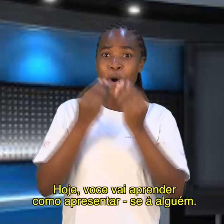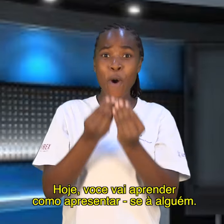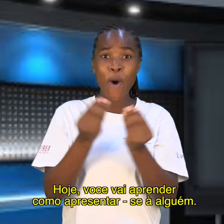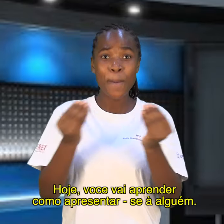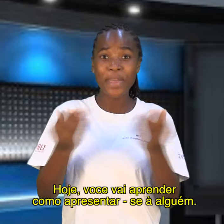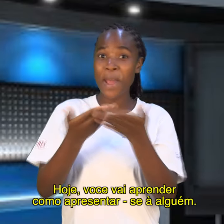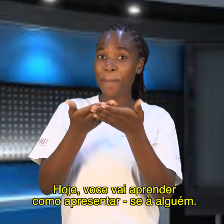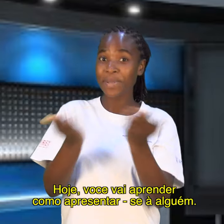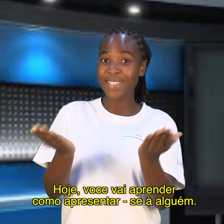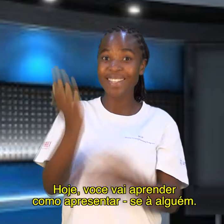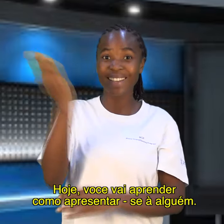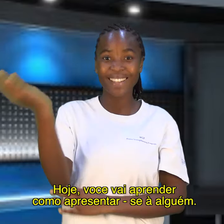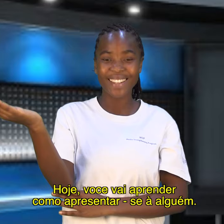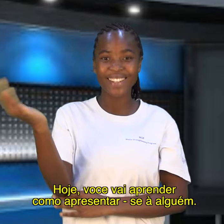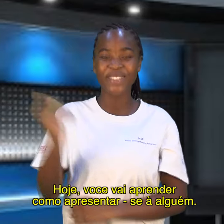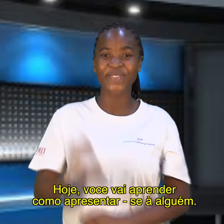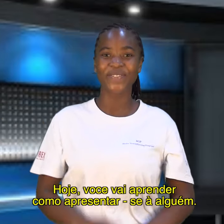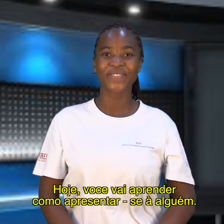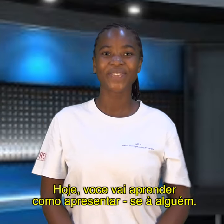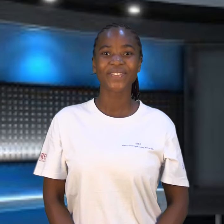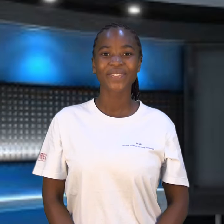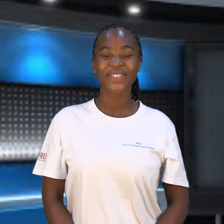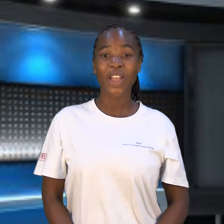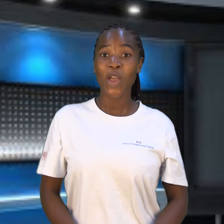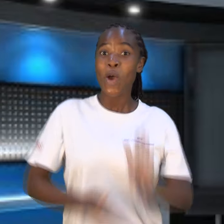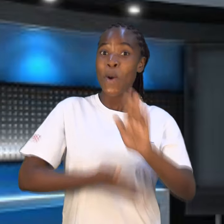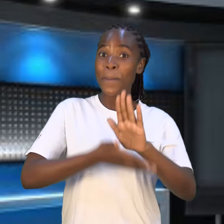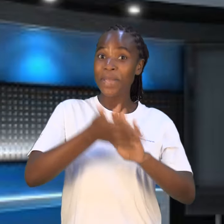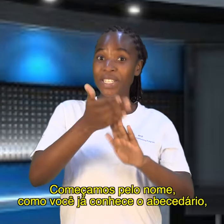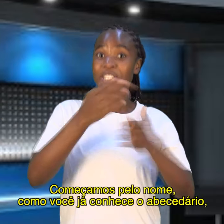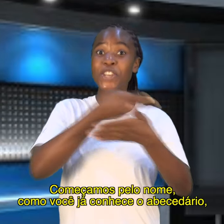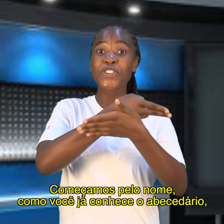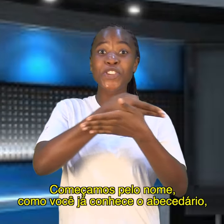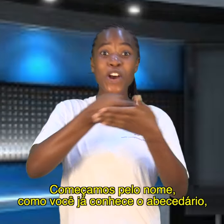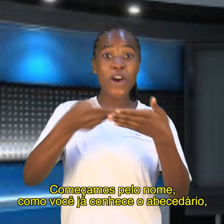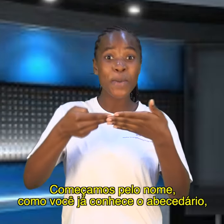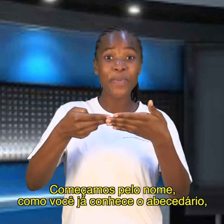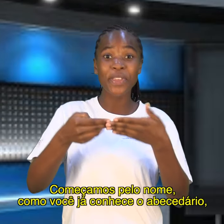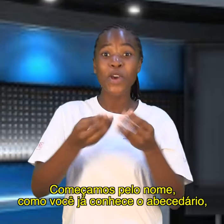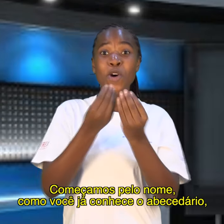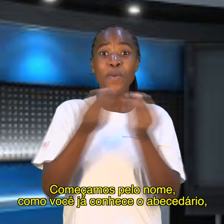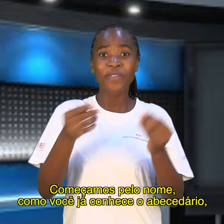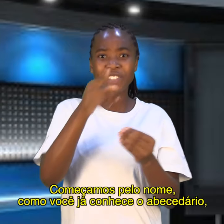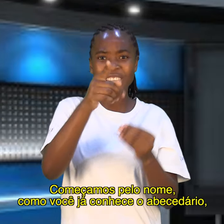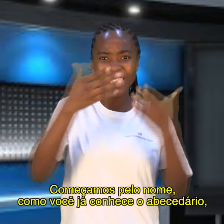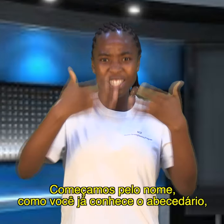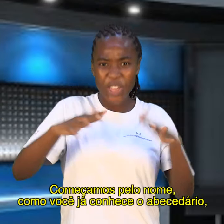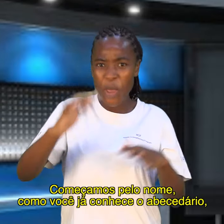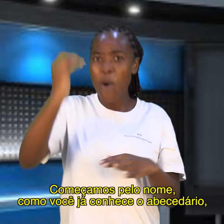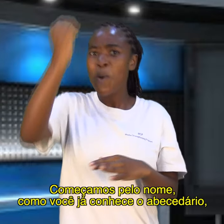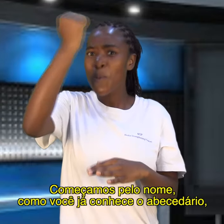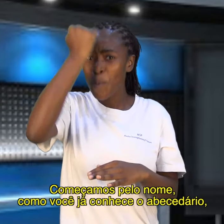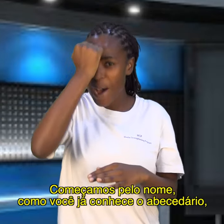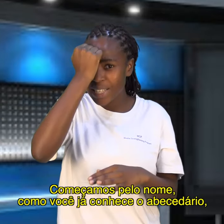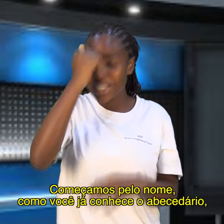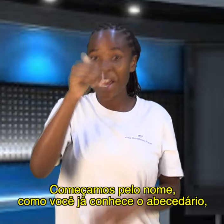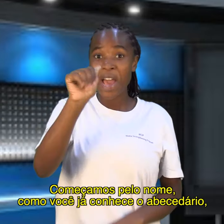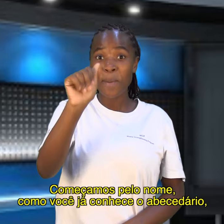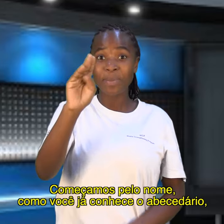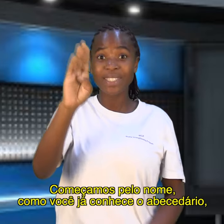como apresentar-se a alguém. Começamos pelo nome. Como vocês já conhecem o apicidário,